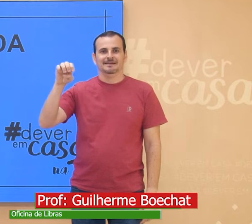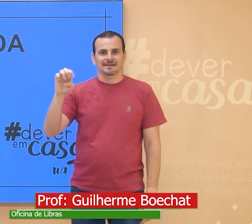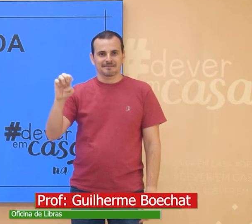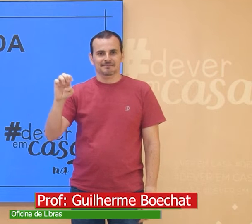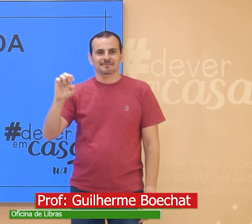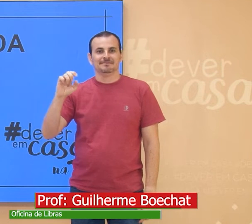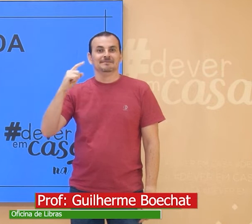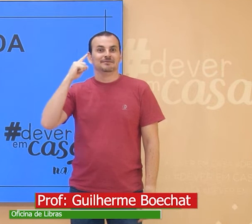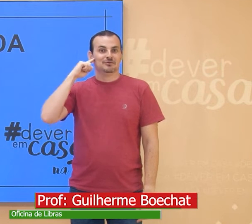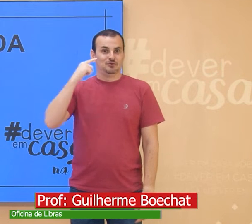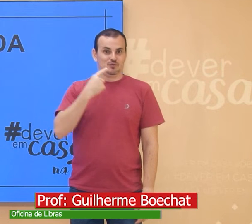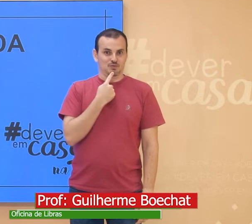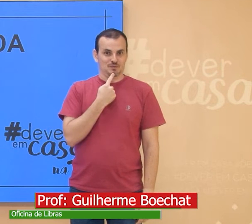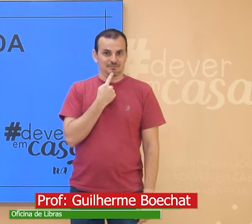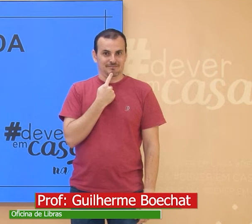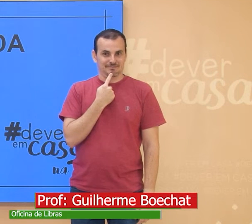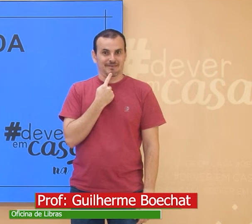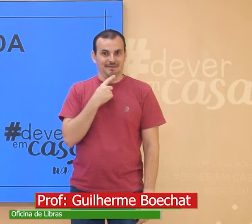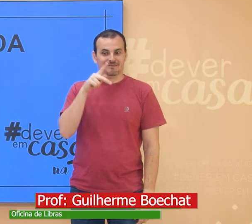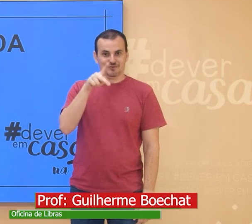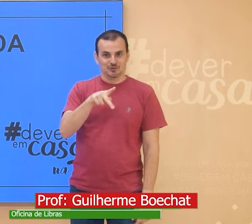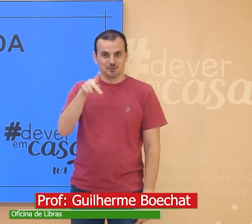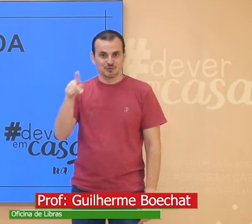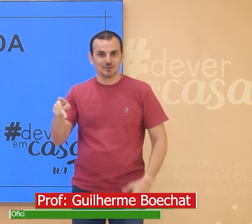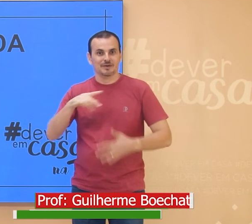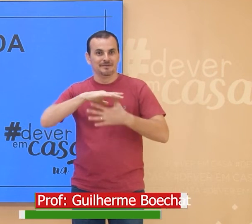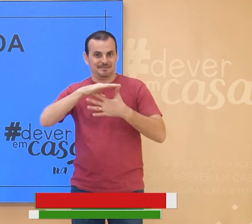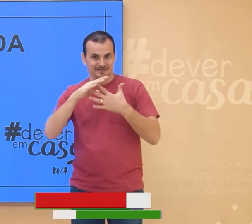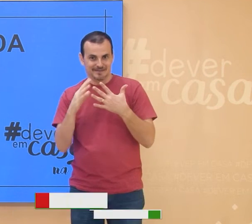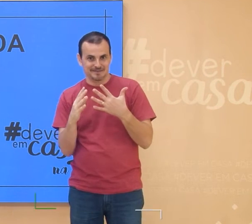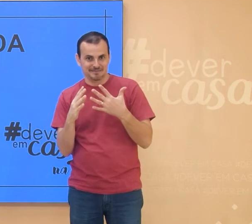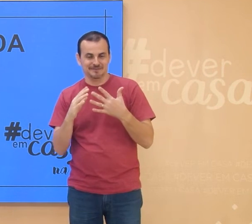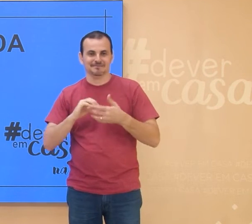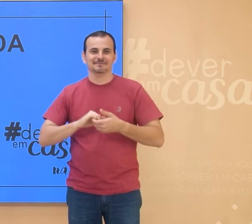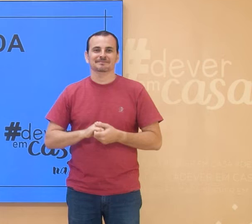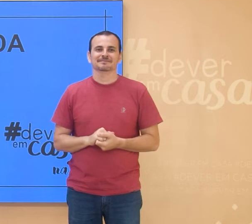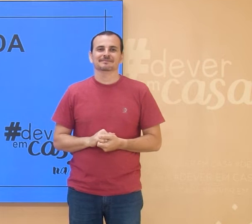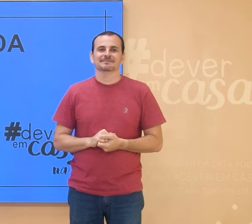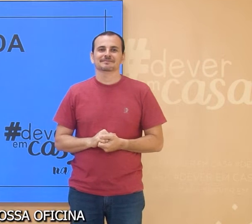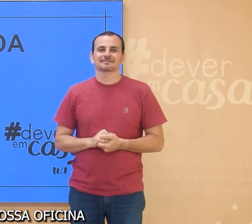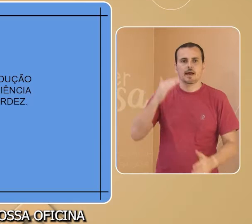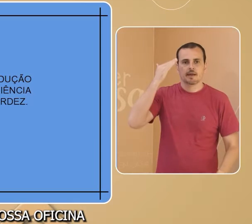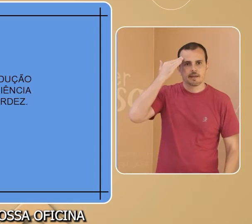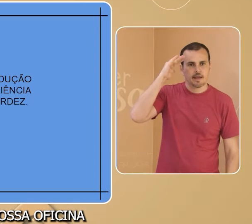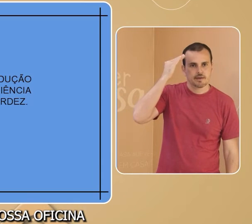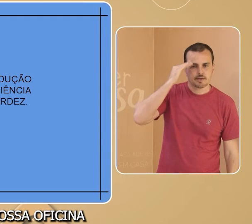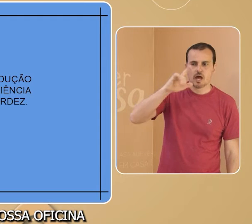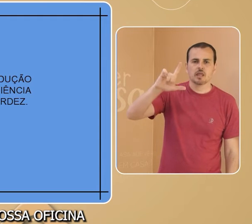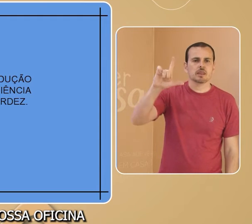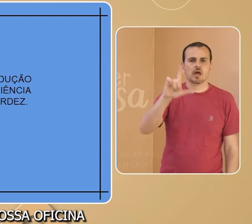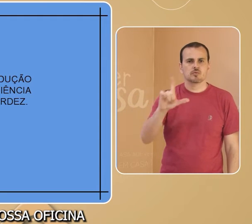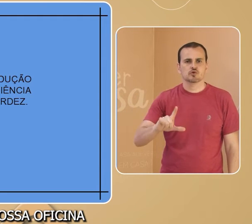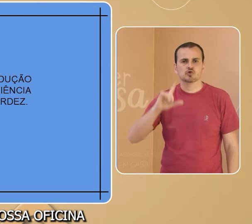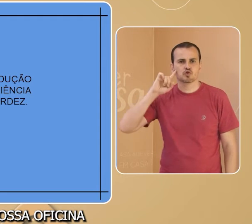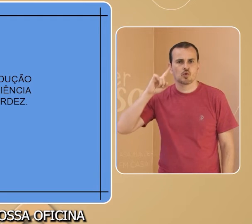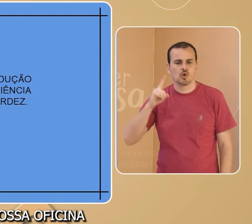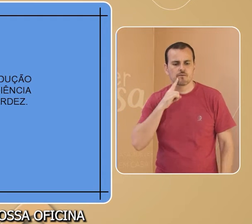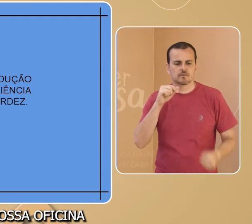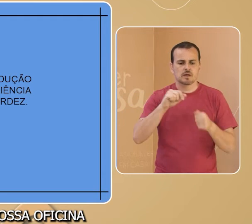é Guilherme, sou surdo, professor de Libras. O objetivo da nossa oficina é